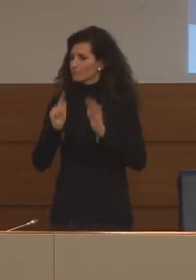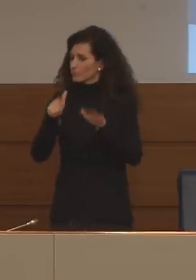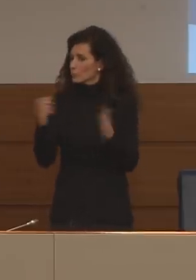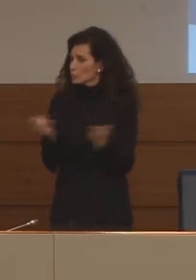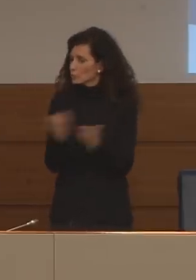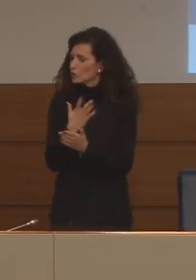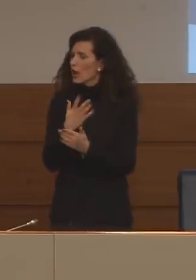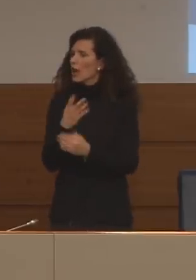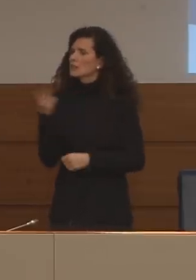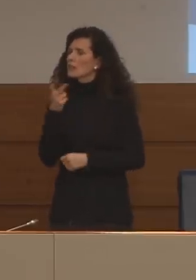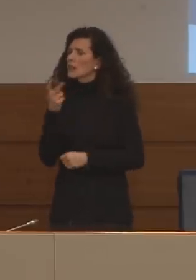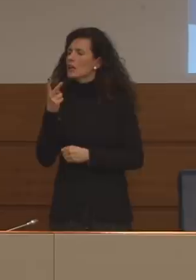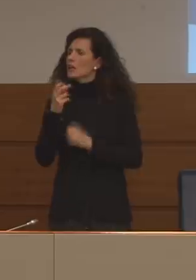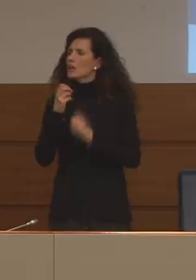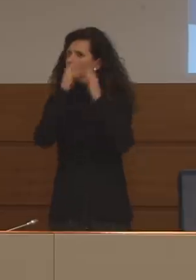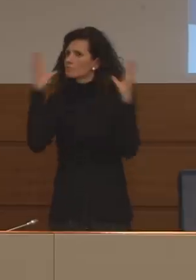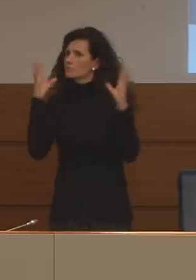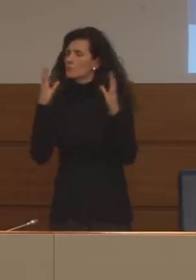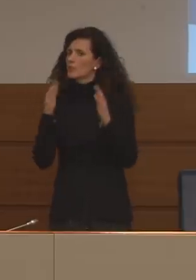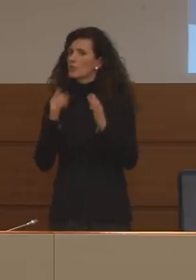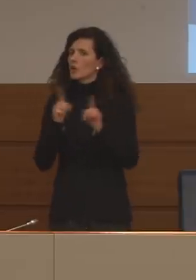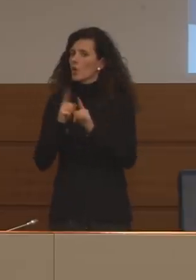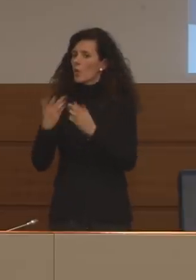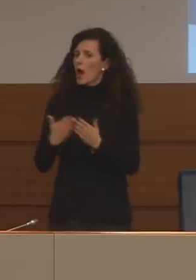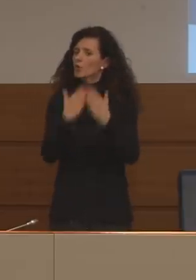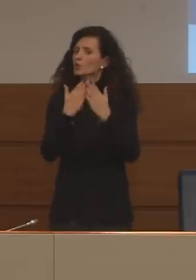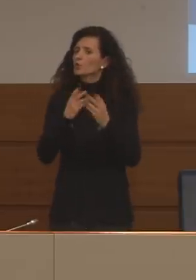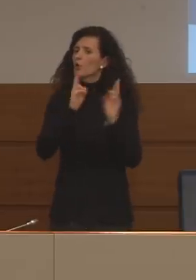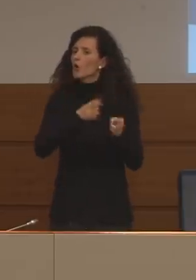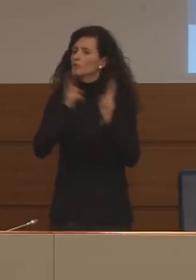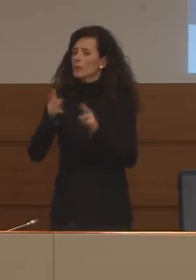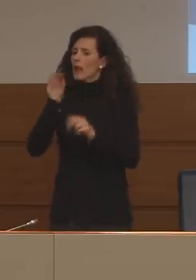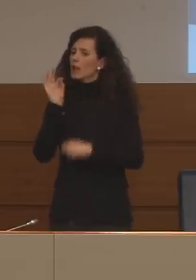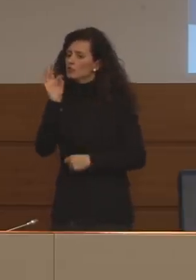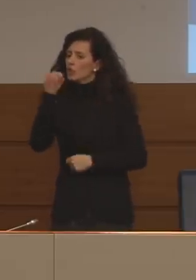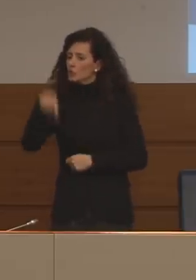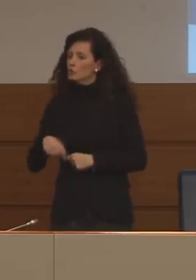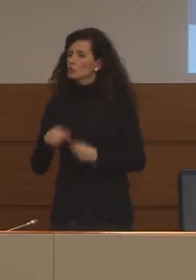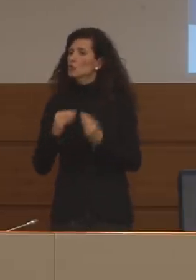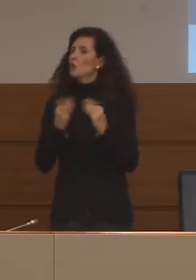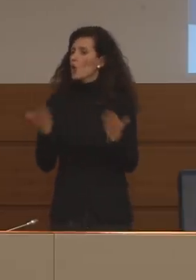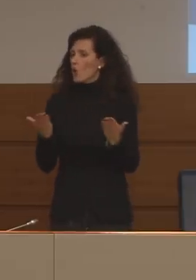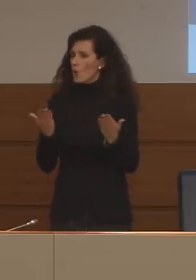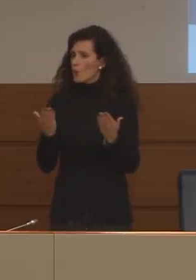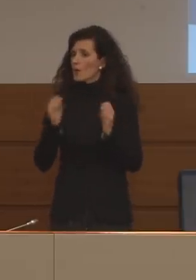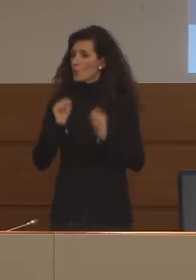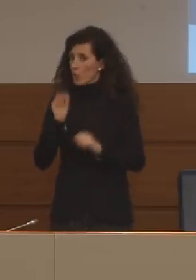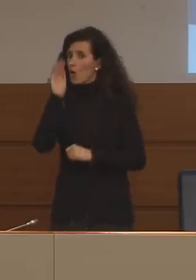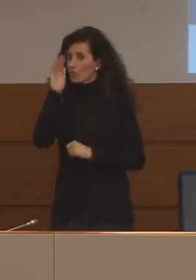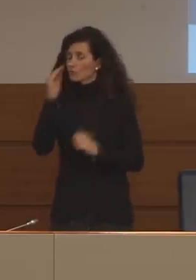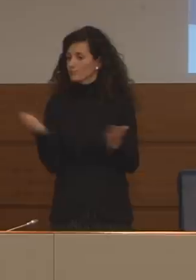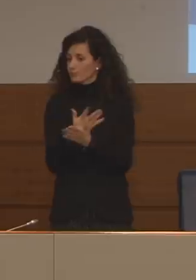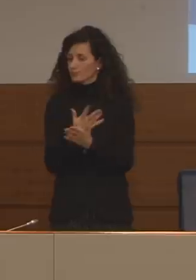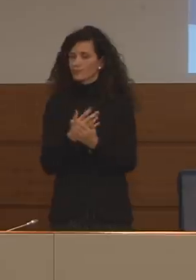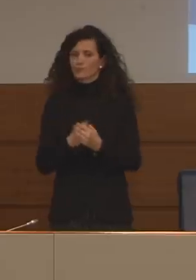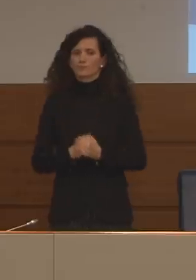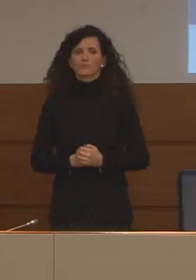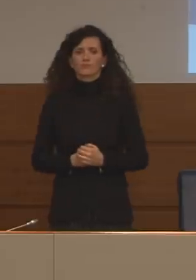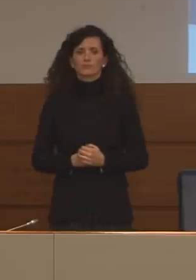prevedete per gli ospedali del centro sud appunto in uno scenario del genere grazie